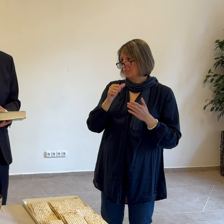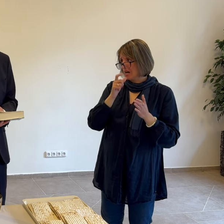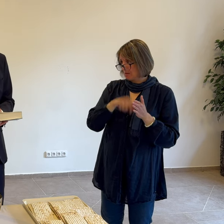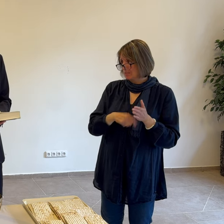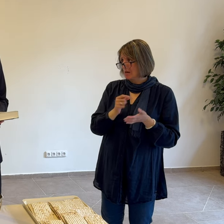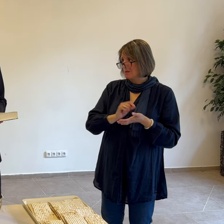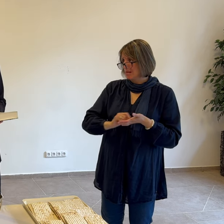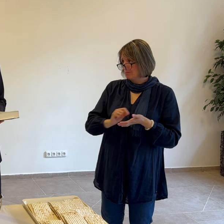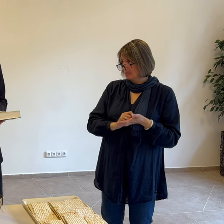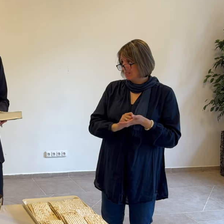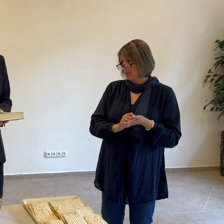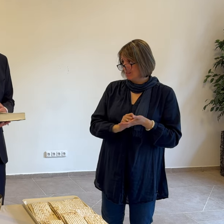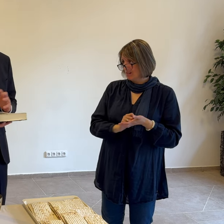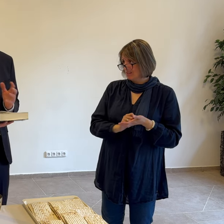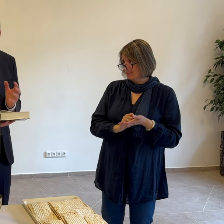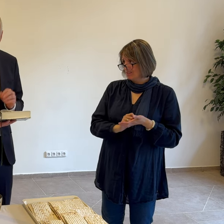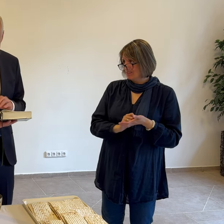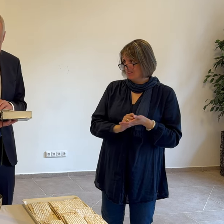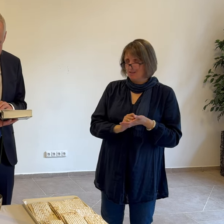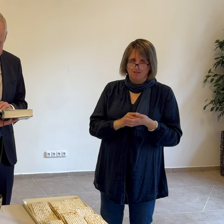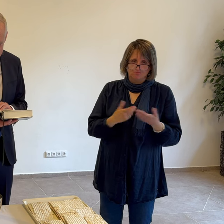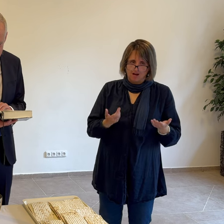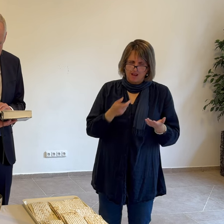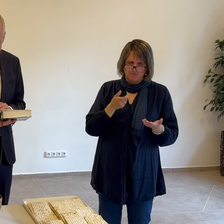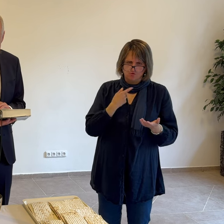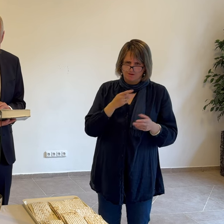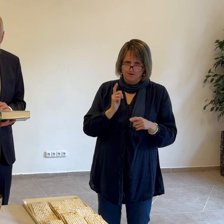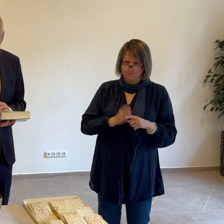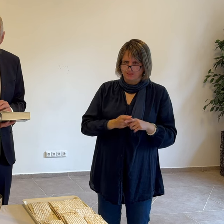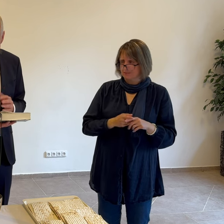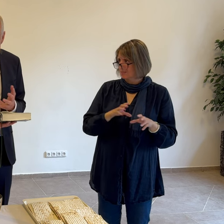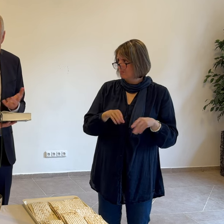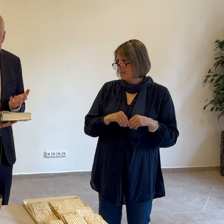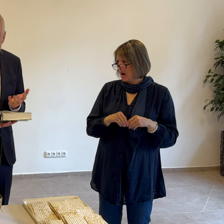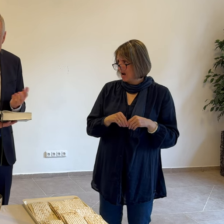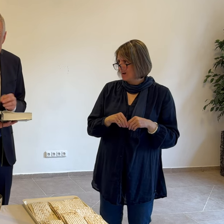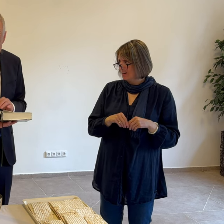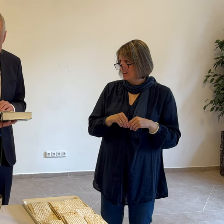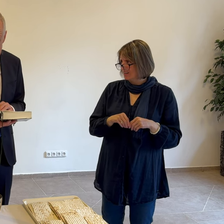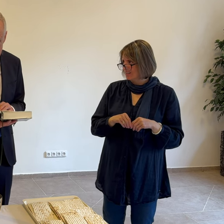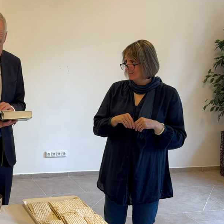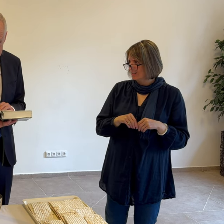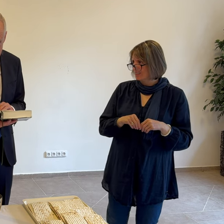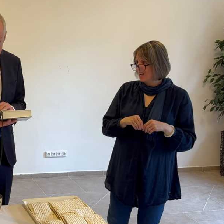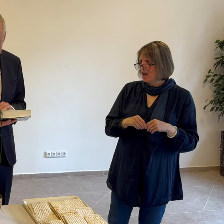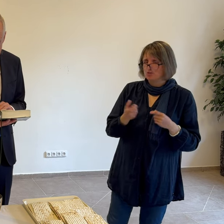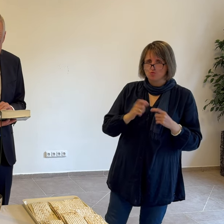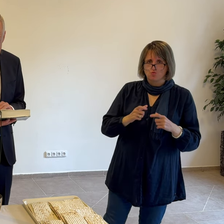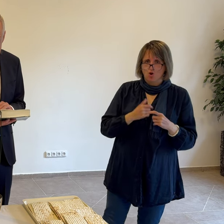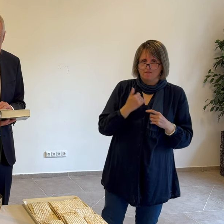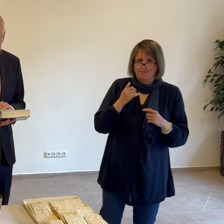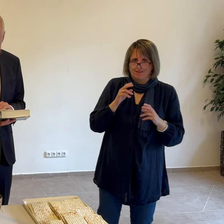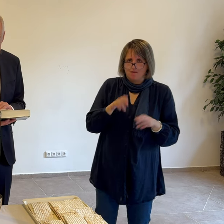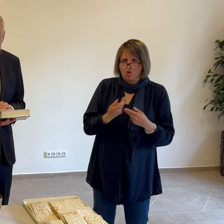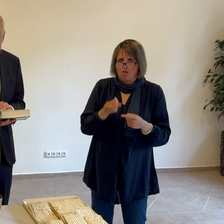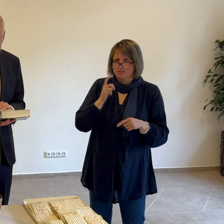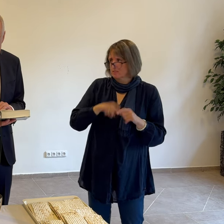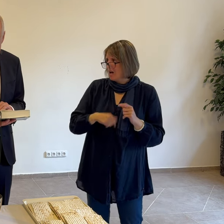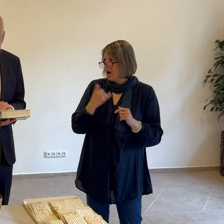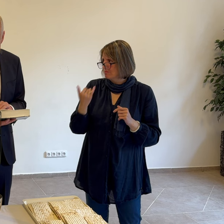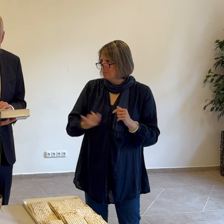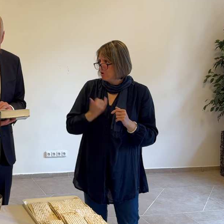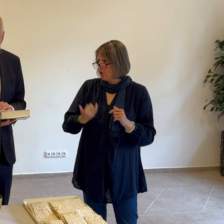že to nemůžeme takto brát z toho důvodu i když se ti lidé pohoršovali tehdy a